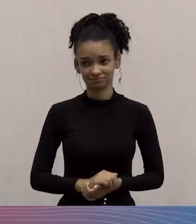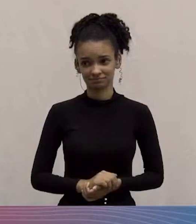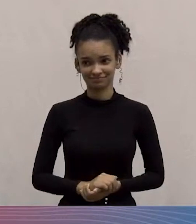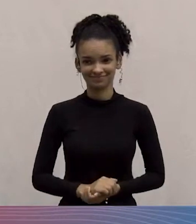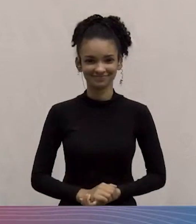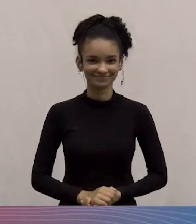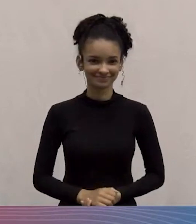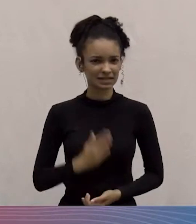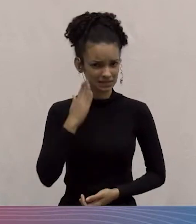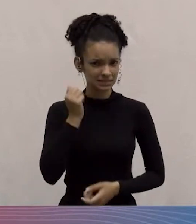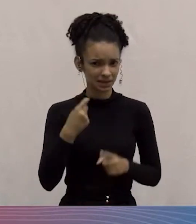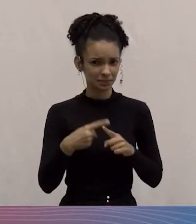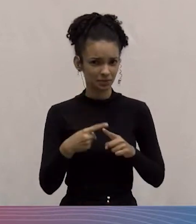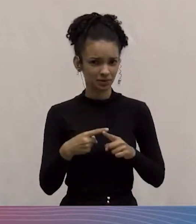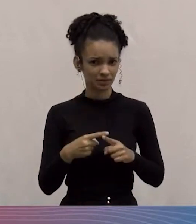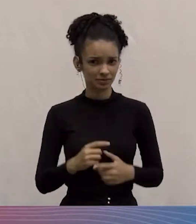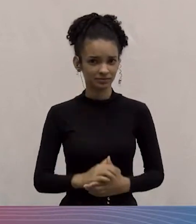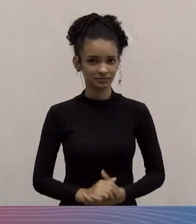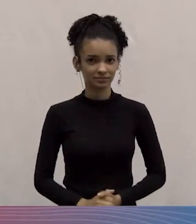quê?